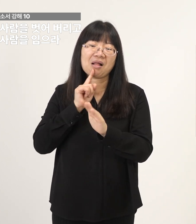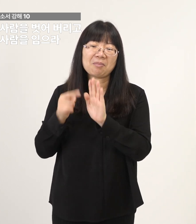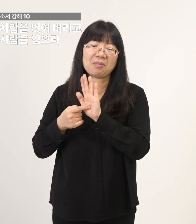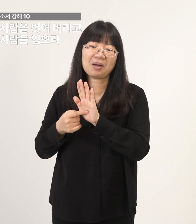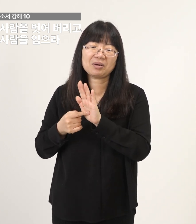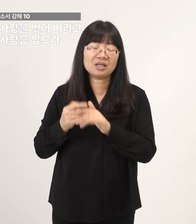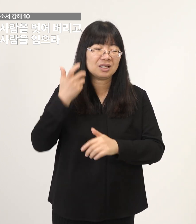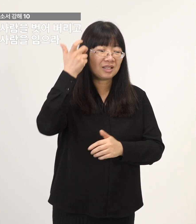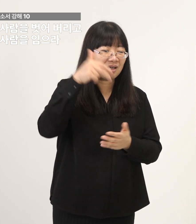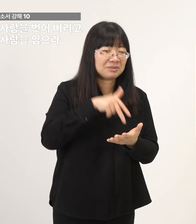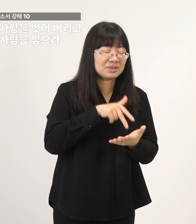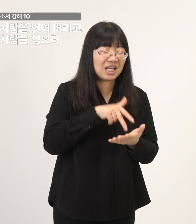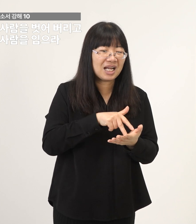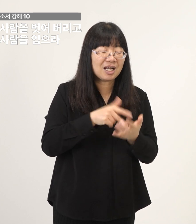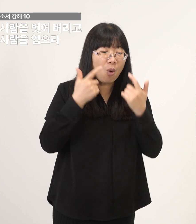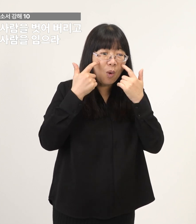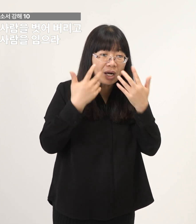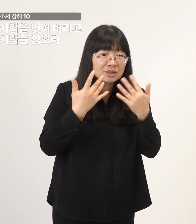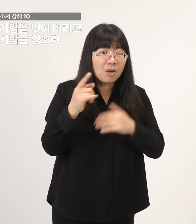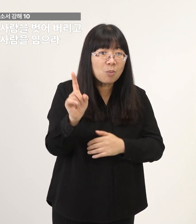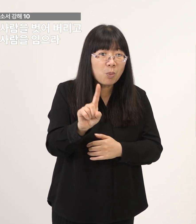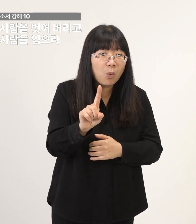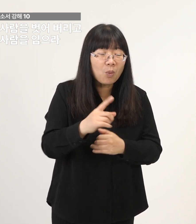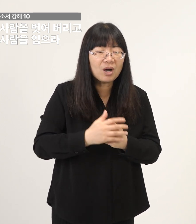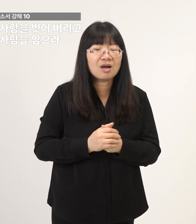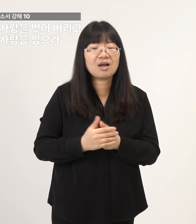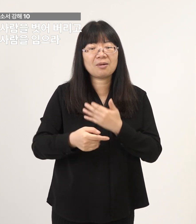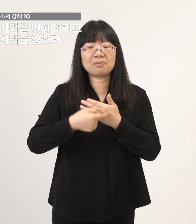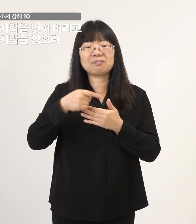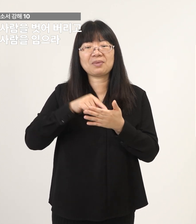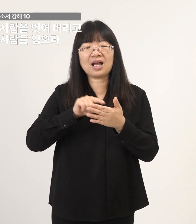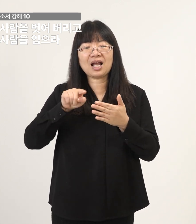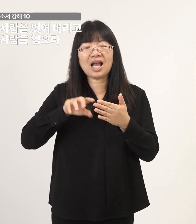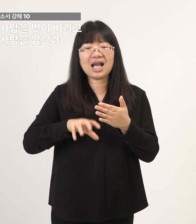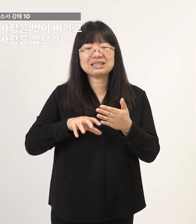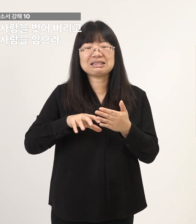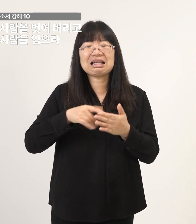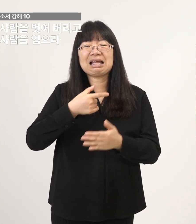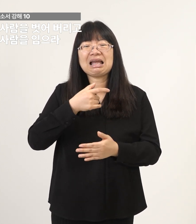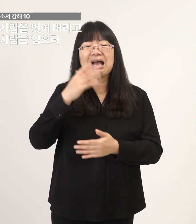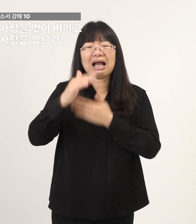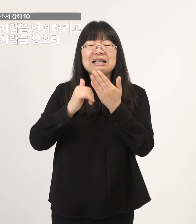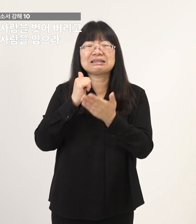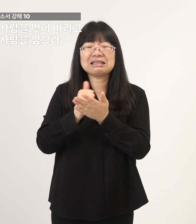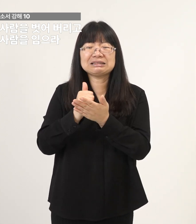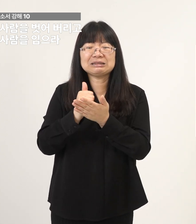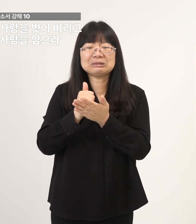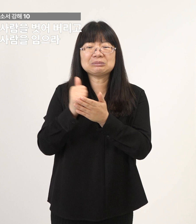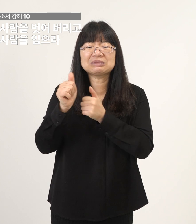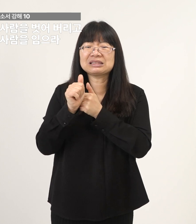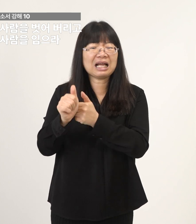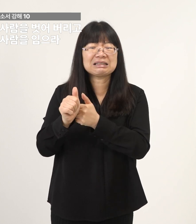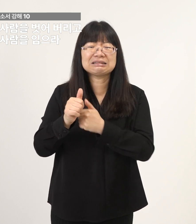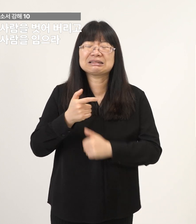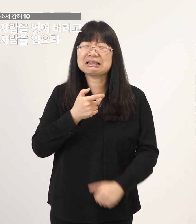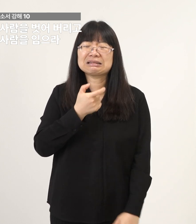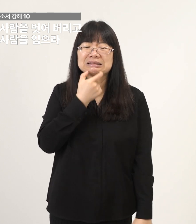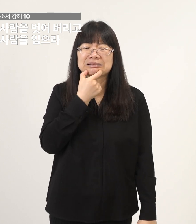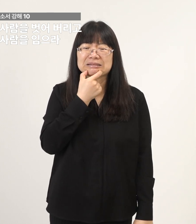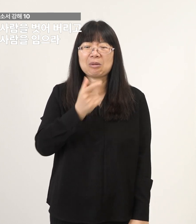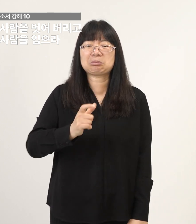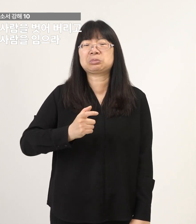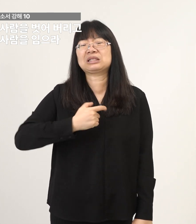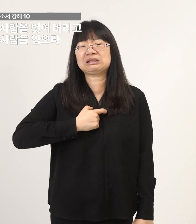영적인 본질을 찔러 얘기하자면 그냥 마음에 싫은 거예요. 영적으로 이쪽이 싫은